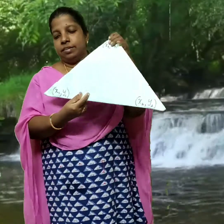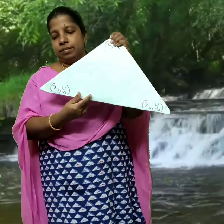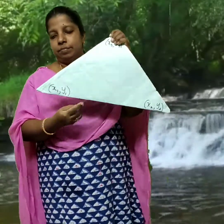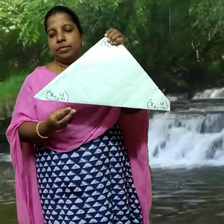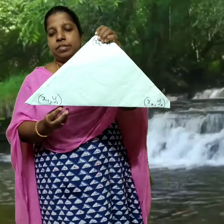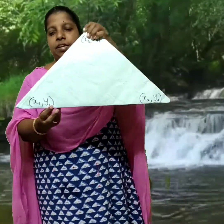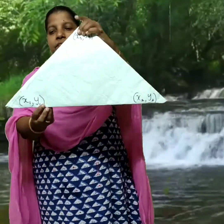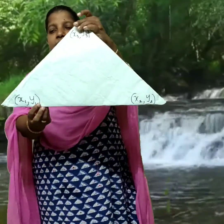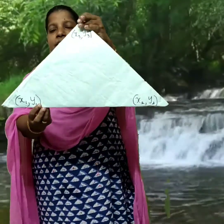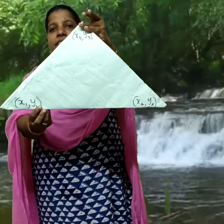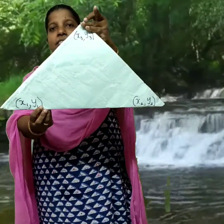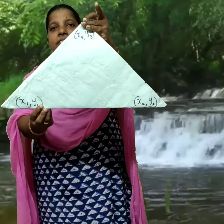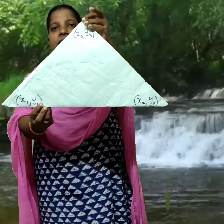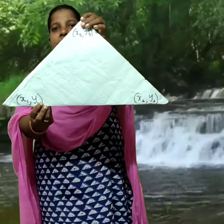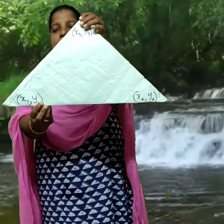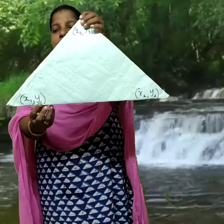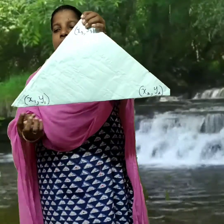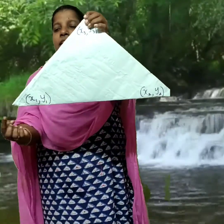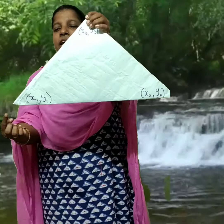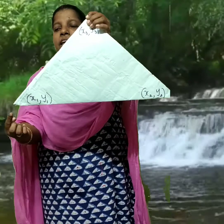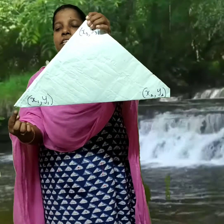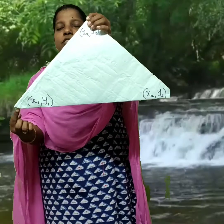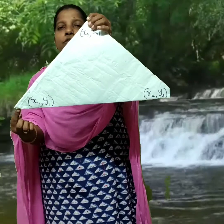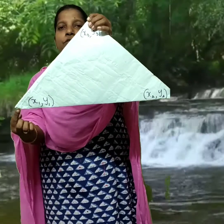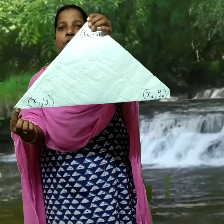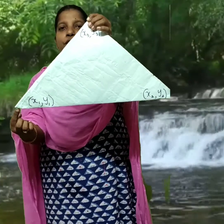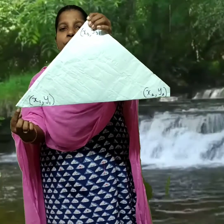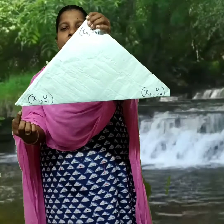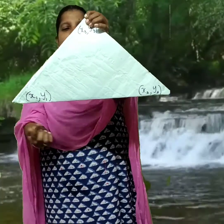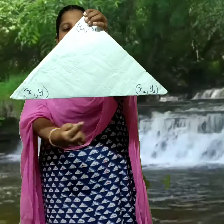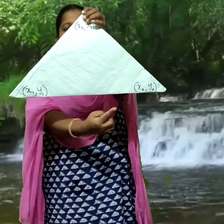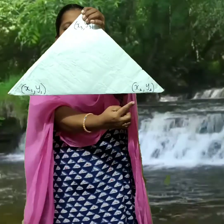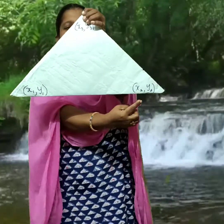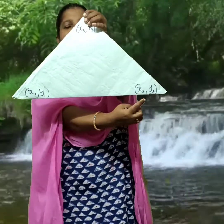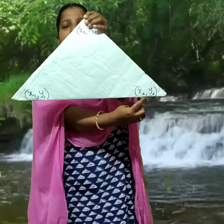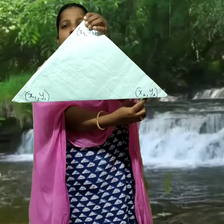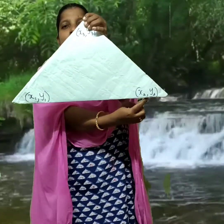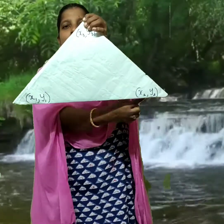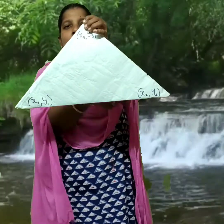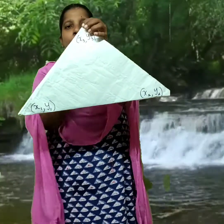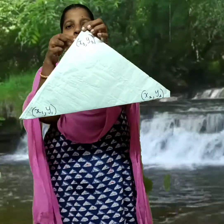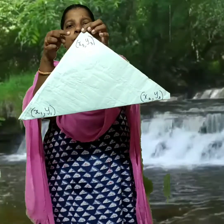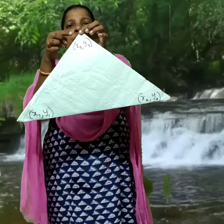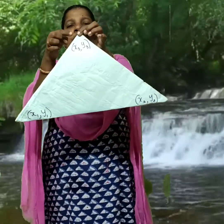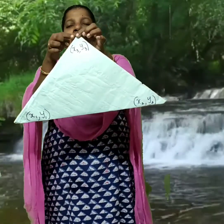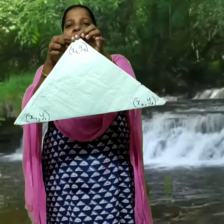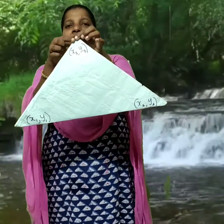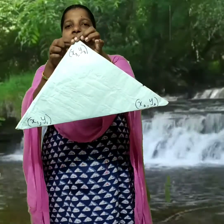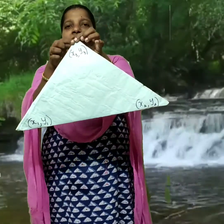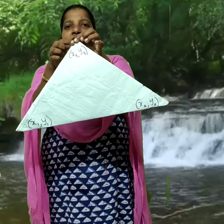H1 Y1, H2 Y2, S3